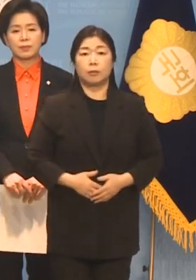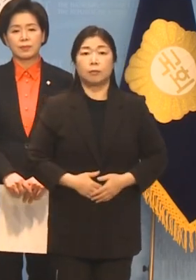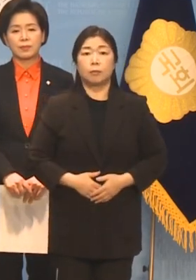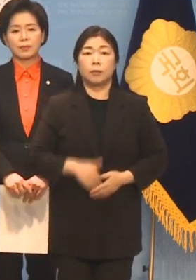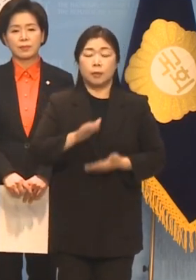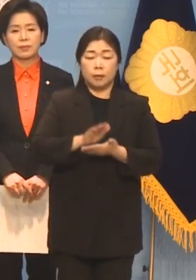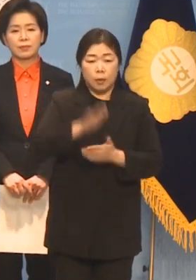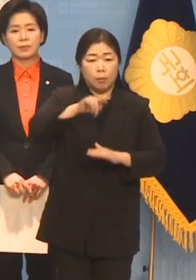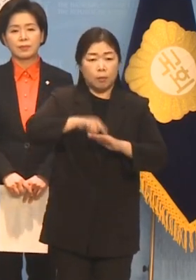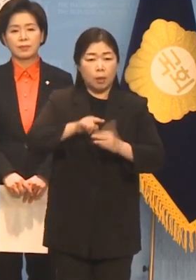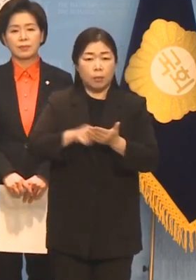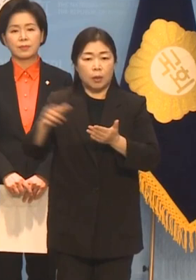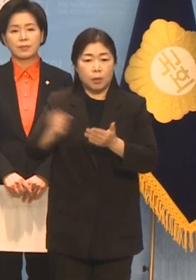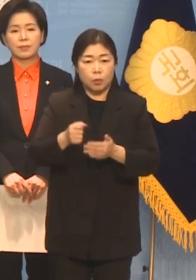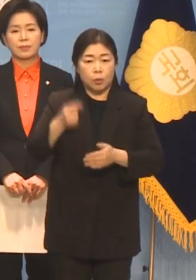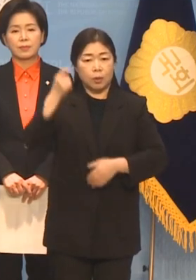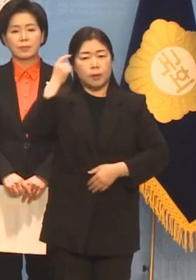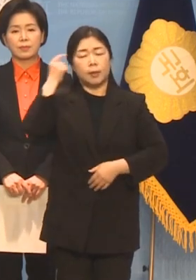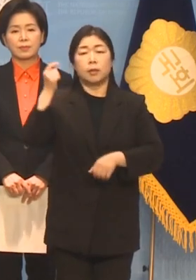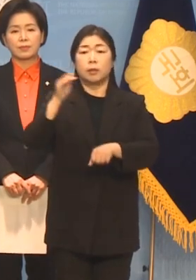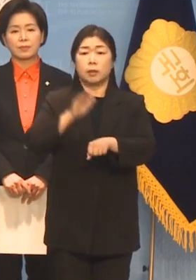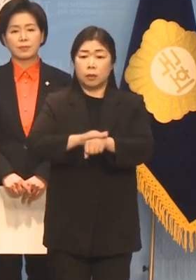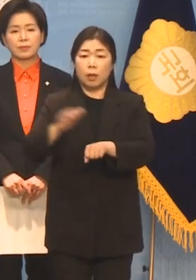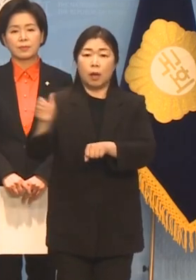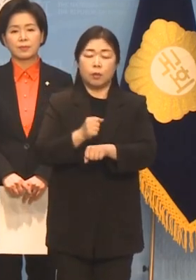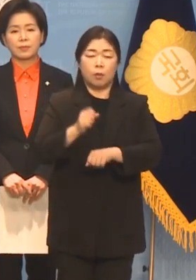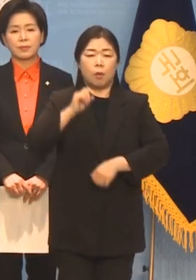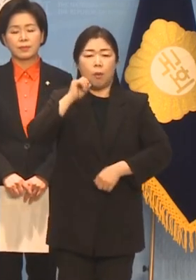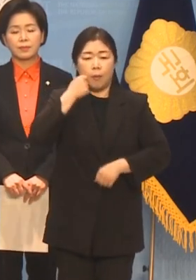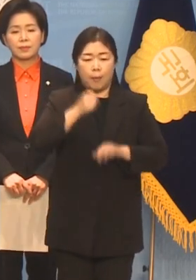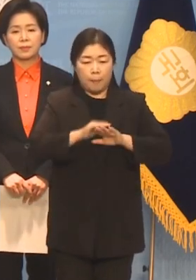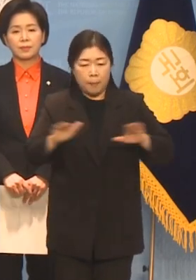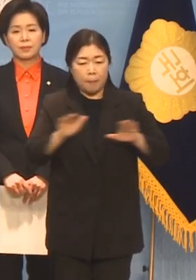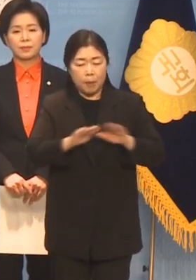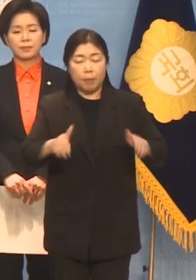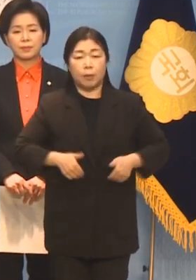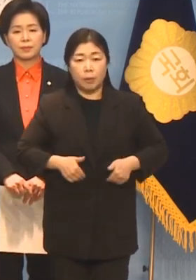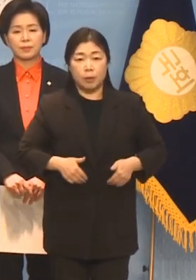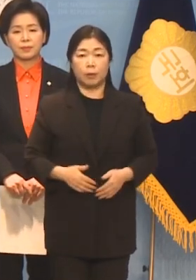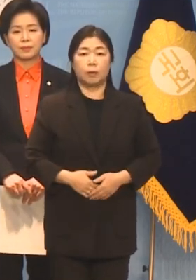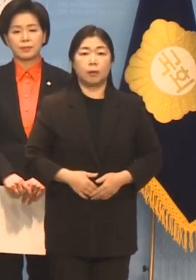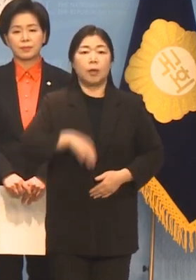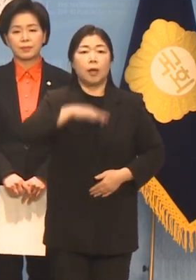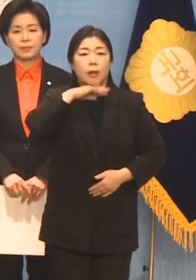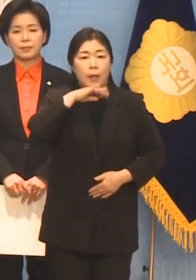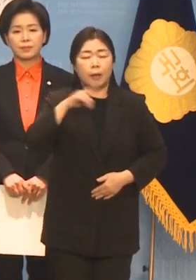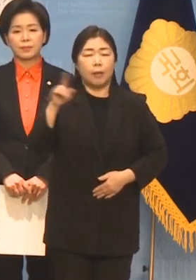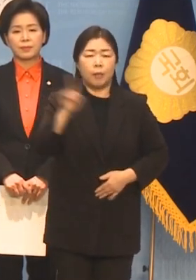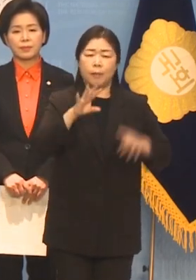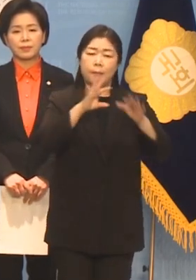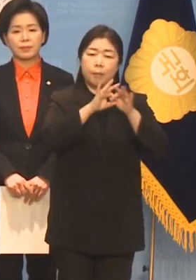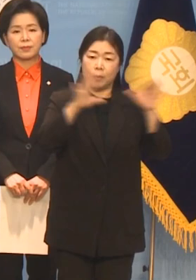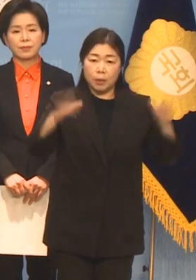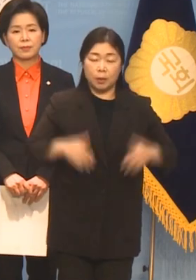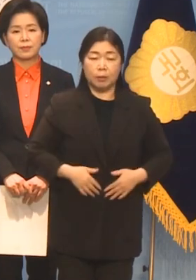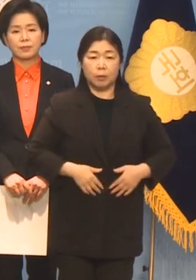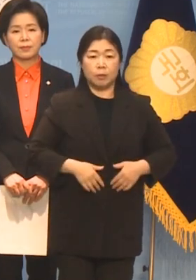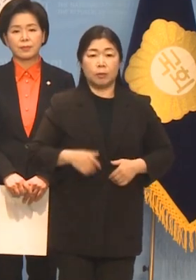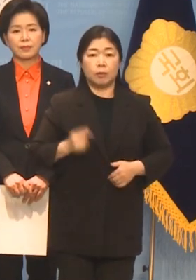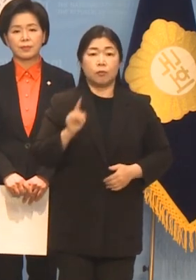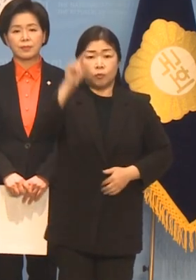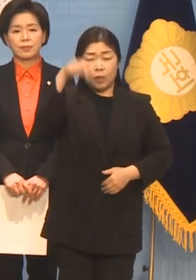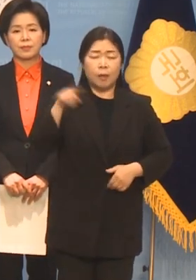도전하고 지혜로 어려움을 다스려야 합니다. 나아가 나이가 어떻든 지위가 어떻든 성별이